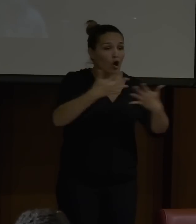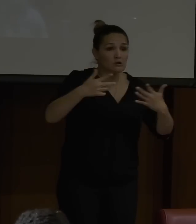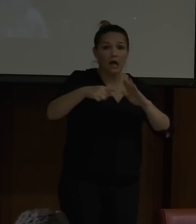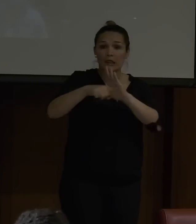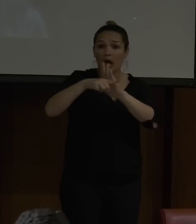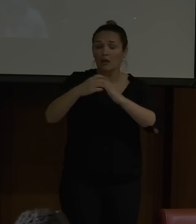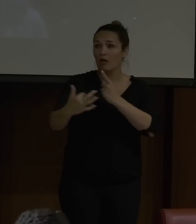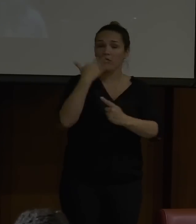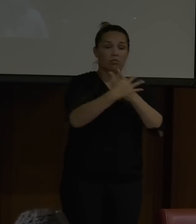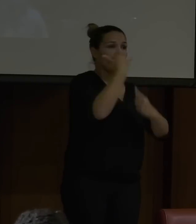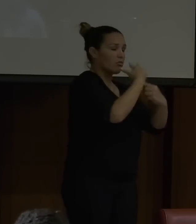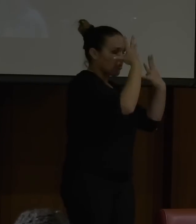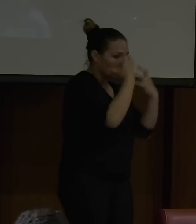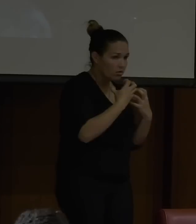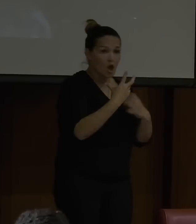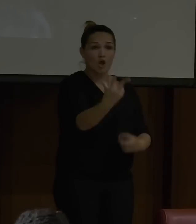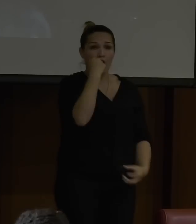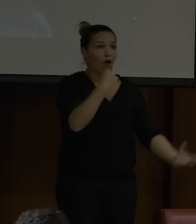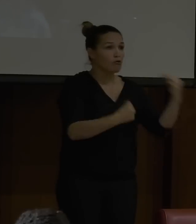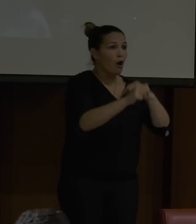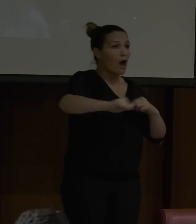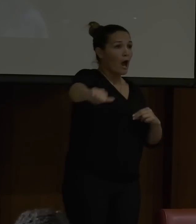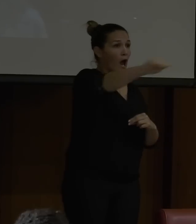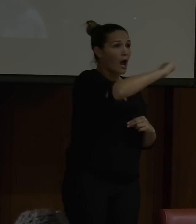pero todas las mujeres me desprecian.